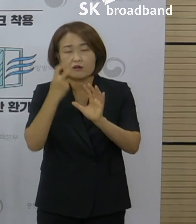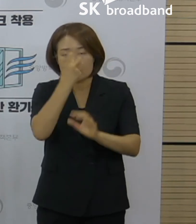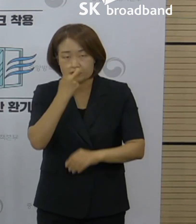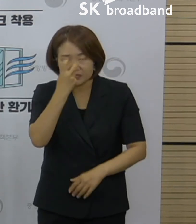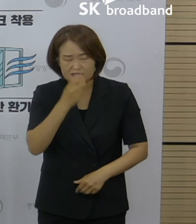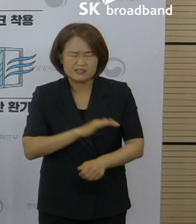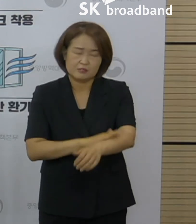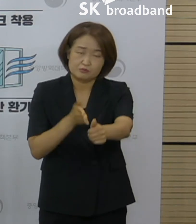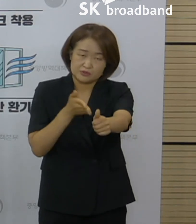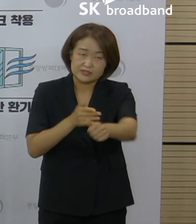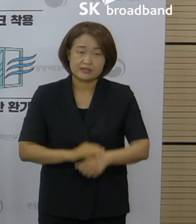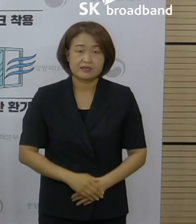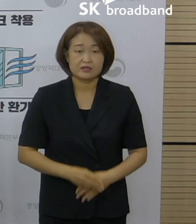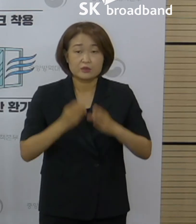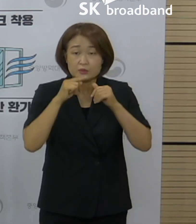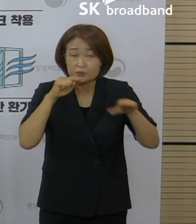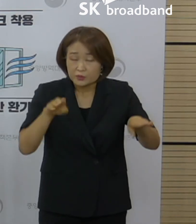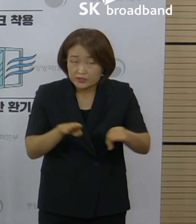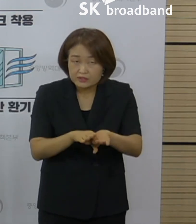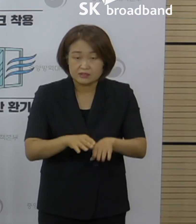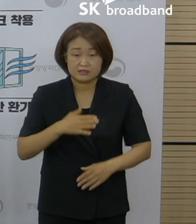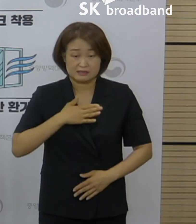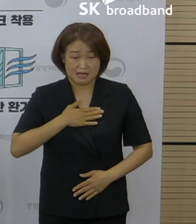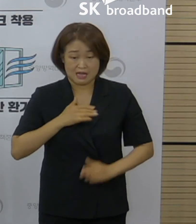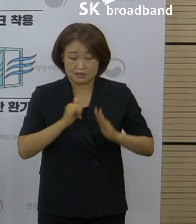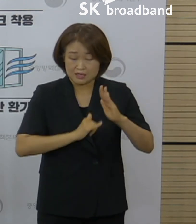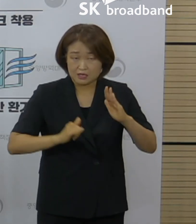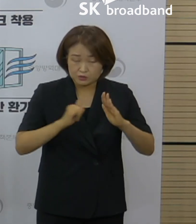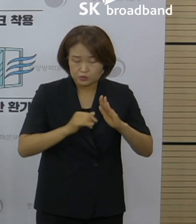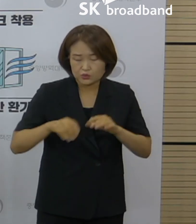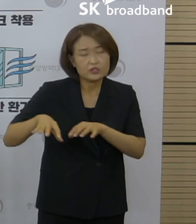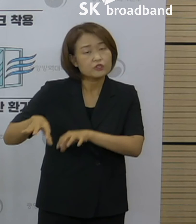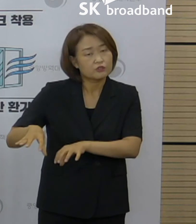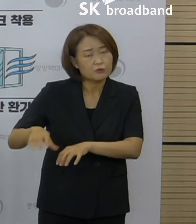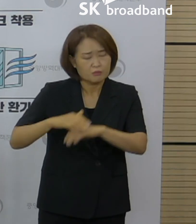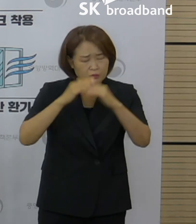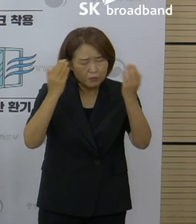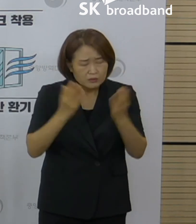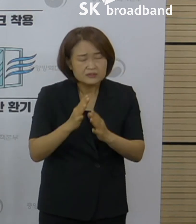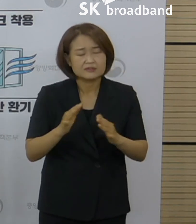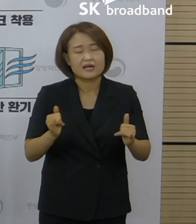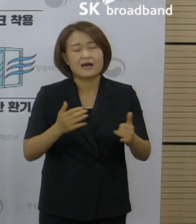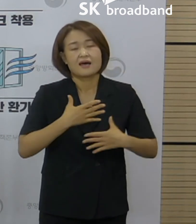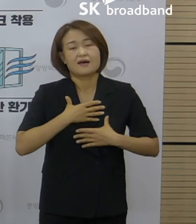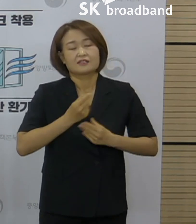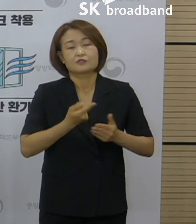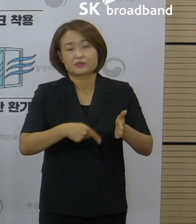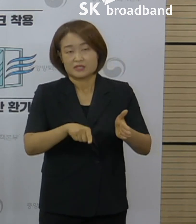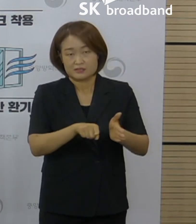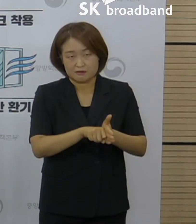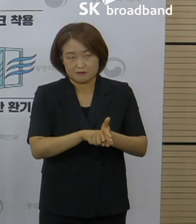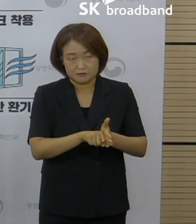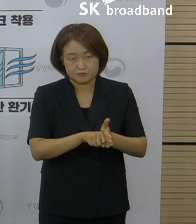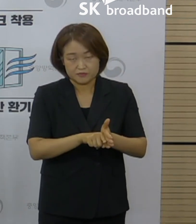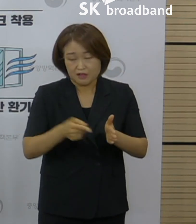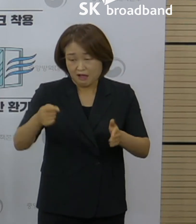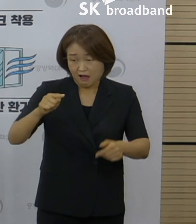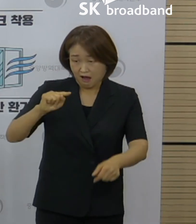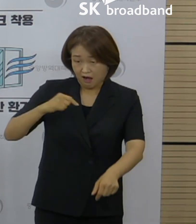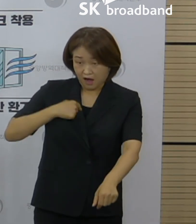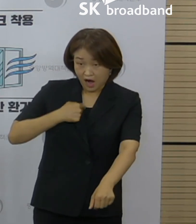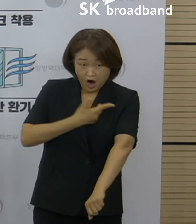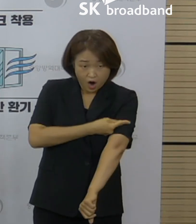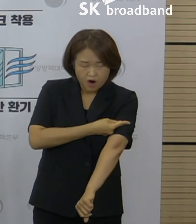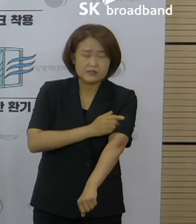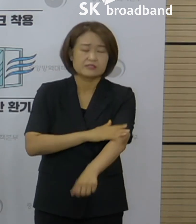나 그리고 가족 모든 이웃들의 안전을 위해서 정해진 일정에 따라 예방접종 그리고